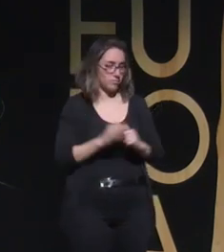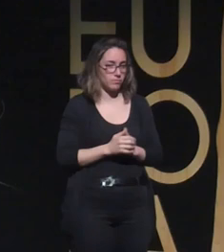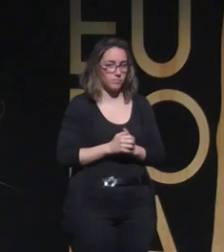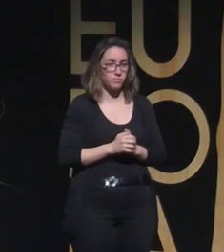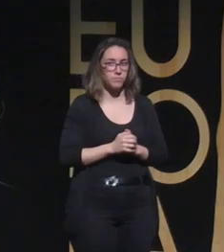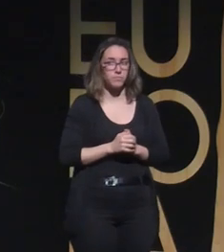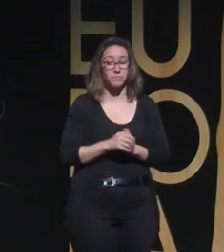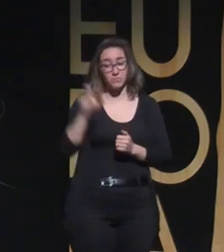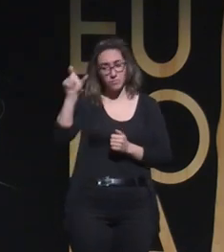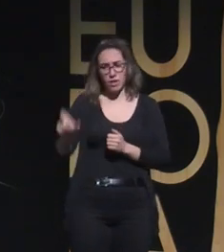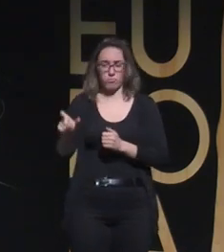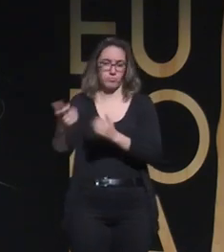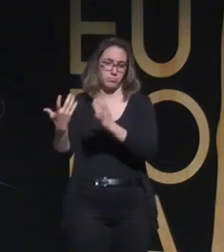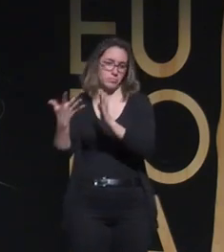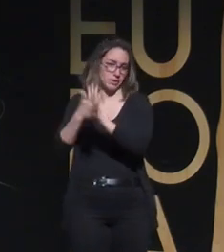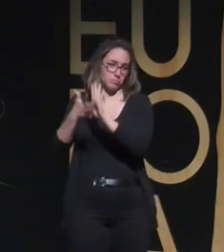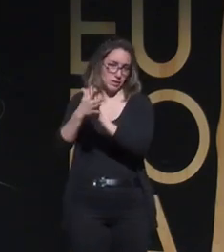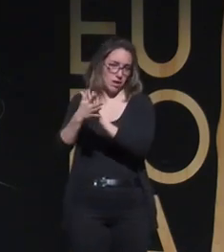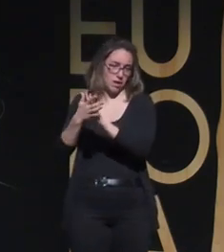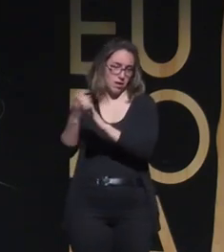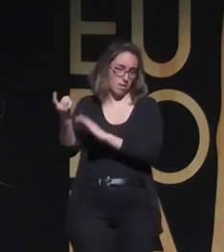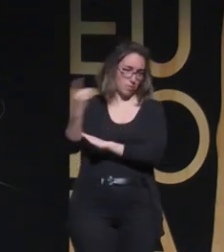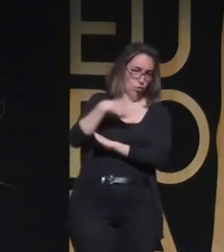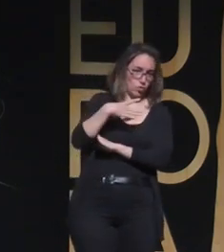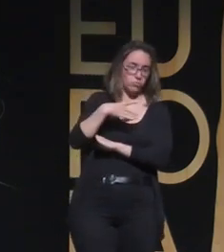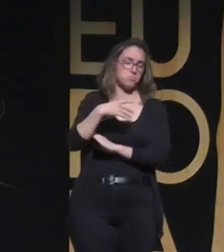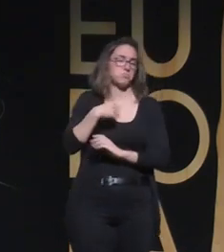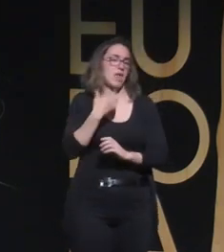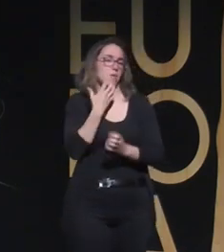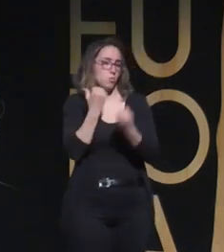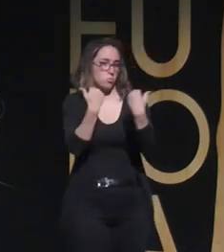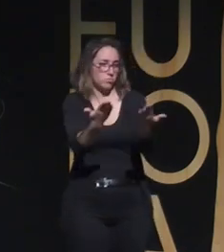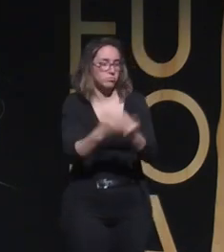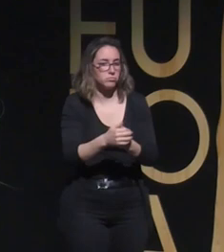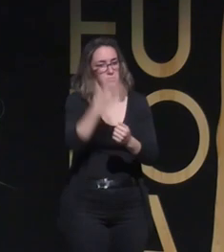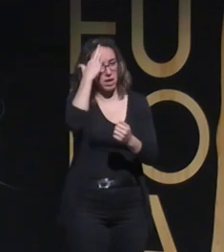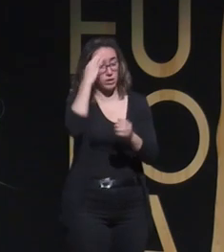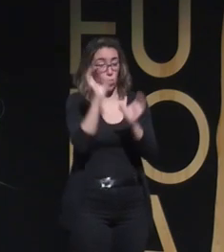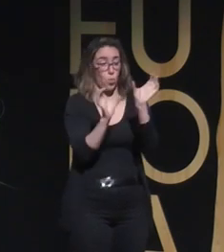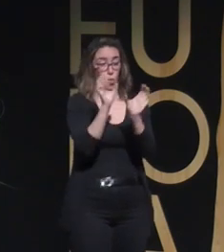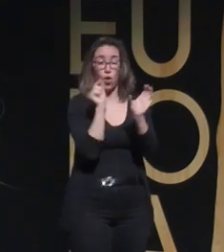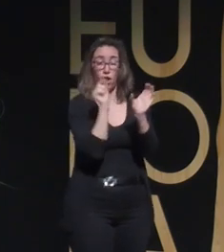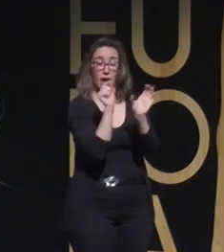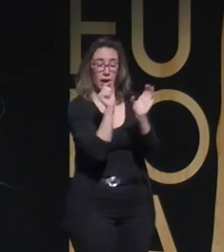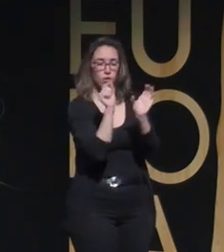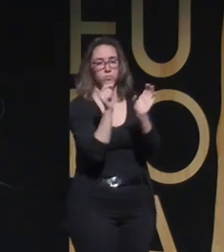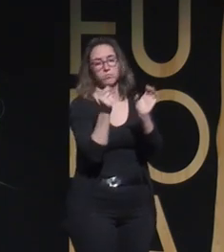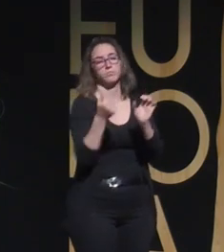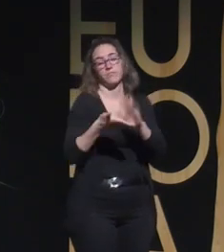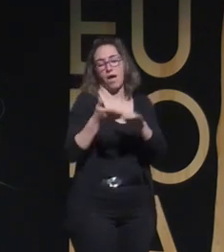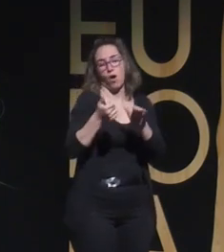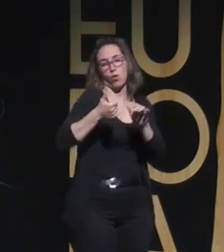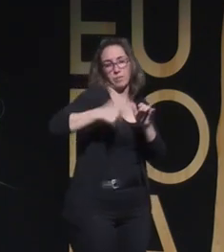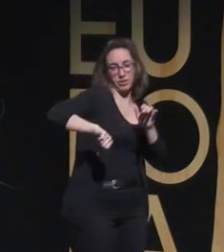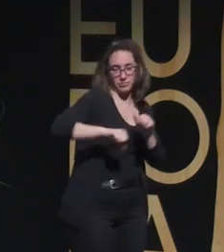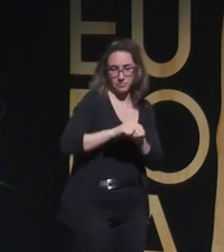Él lo explicaba mejor que yo, pero yo pongo un ejemplo. Imagínate que te van a operar de un grano en el culo, una fístula. Así, por poner algo,